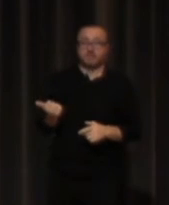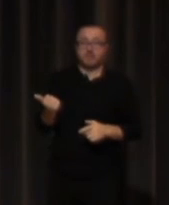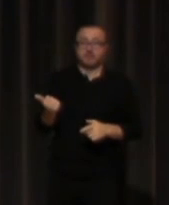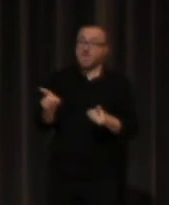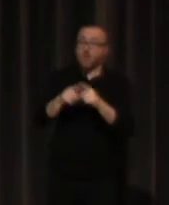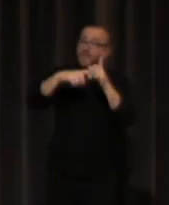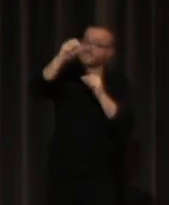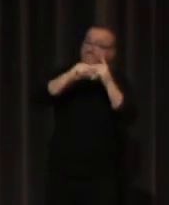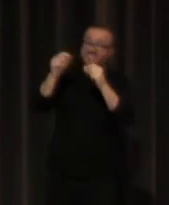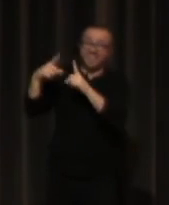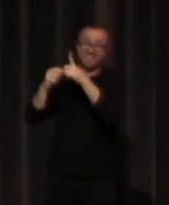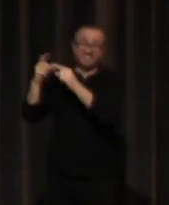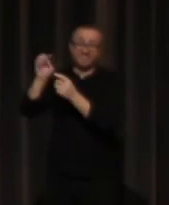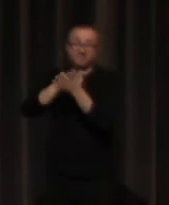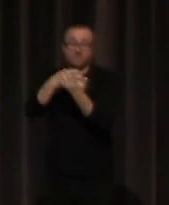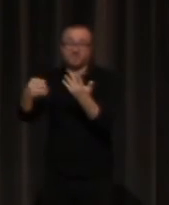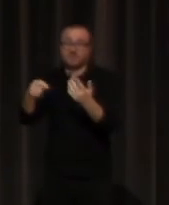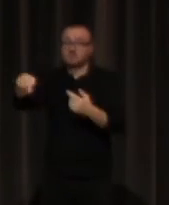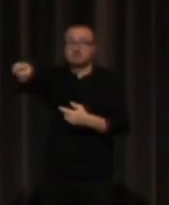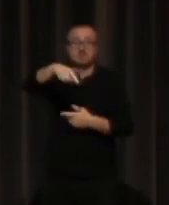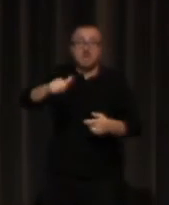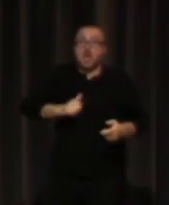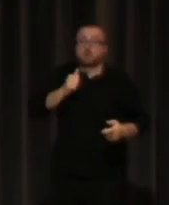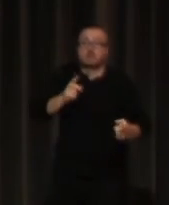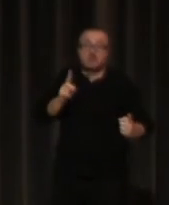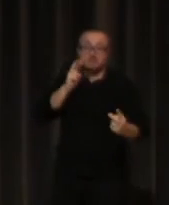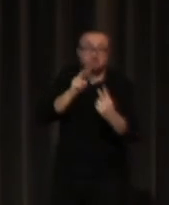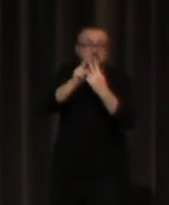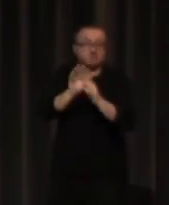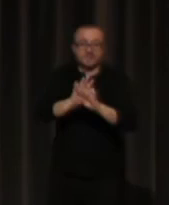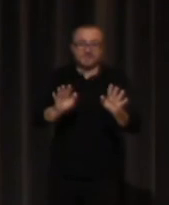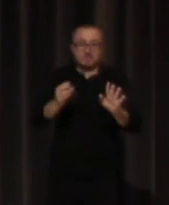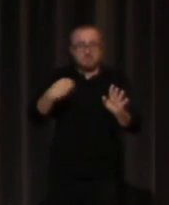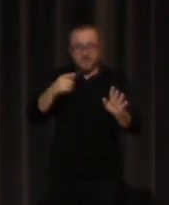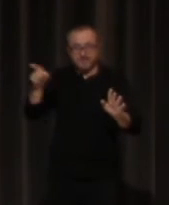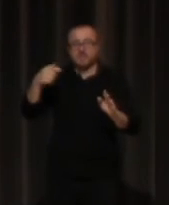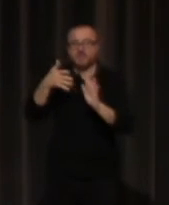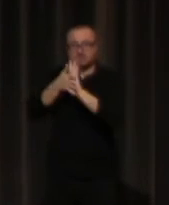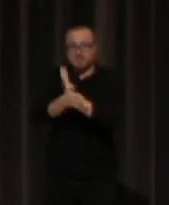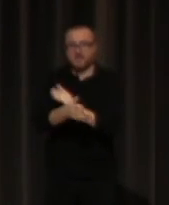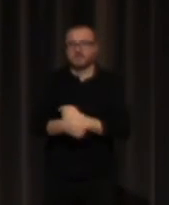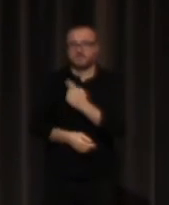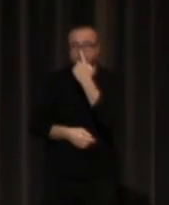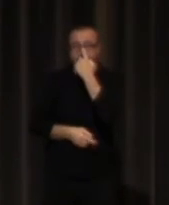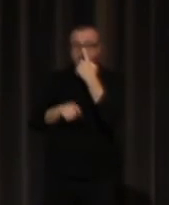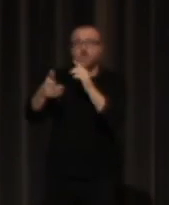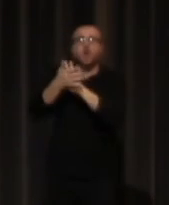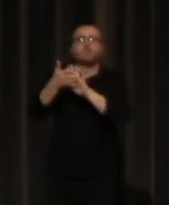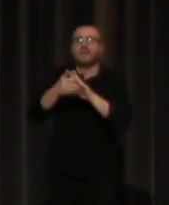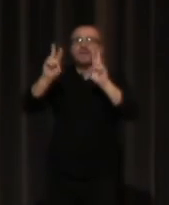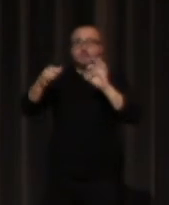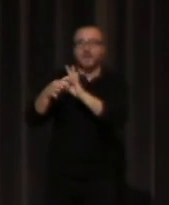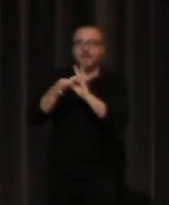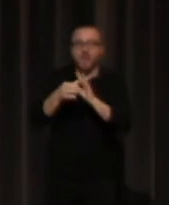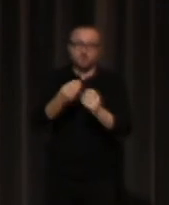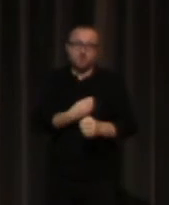les mateixes contrades. Així us parlo d'aquesta relació amorosa com un exemple